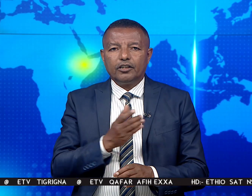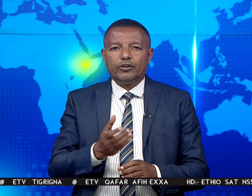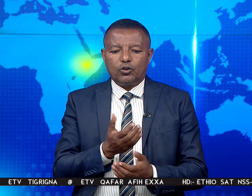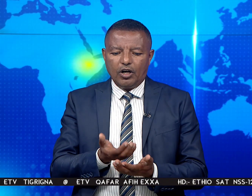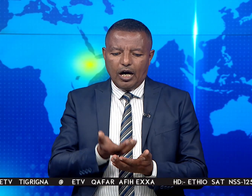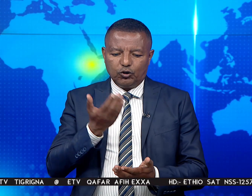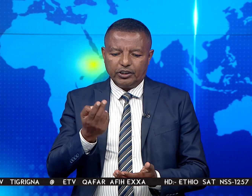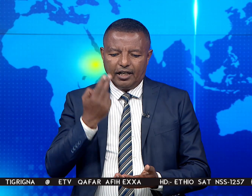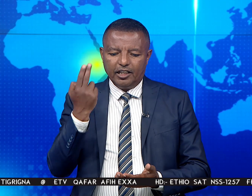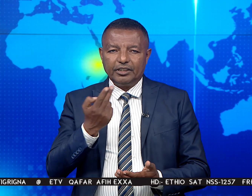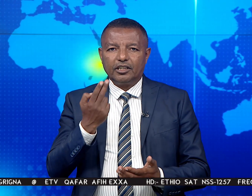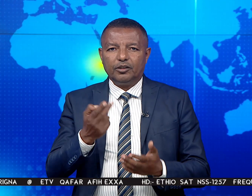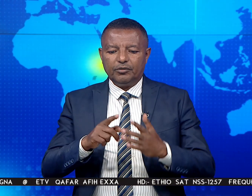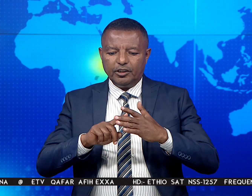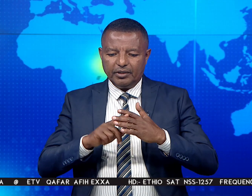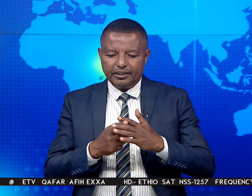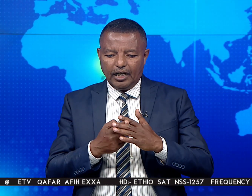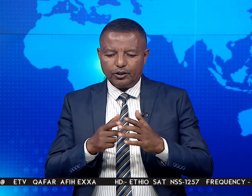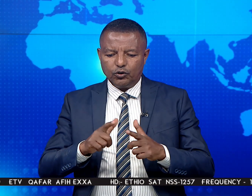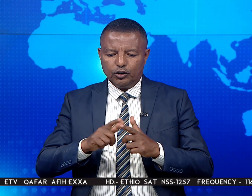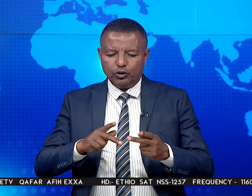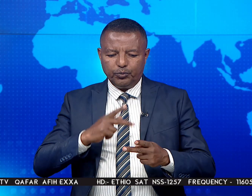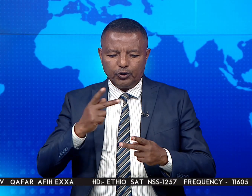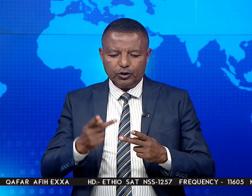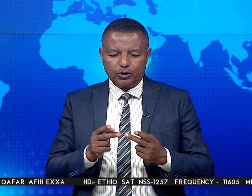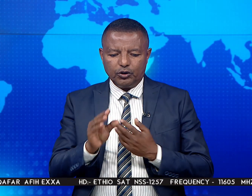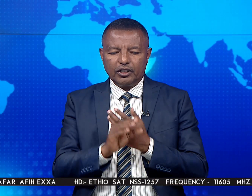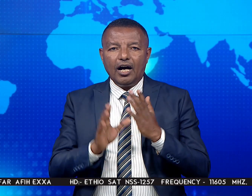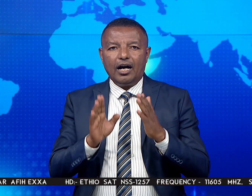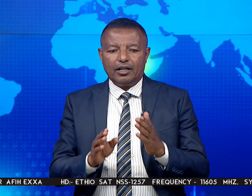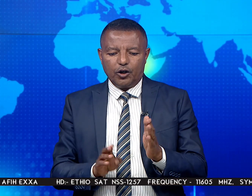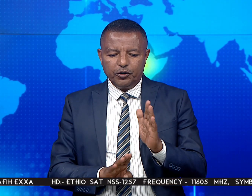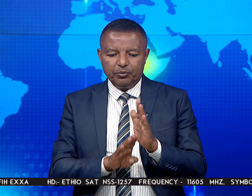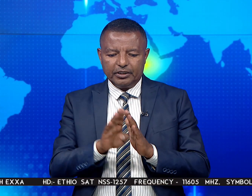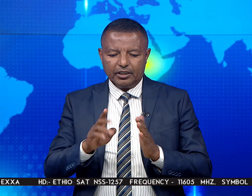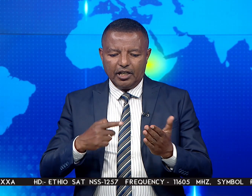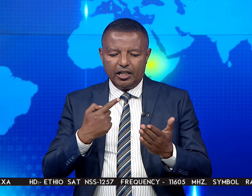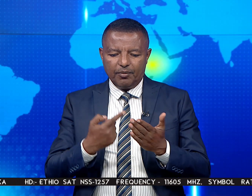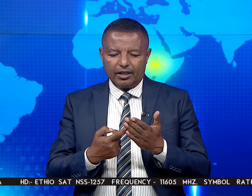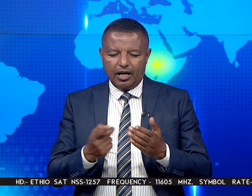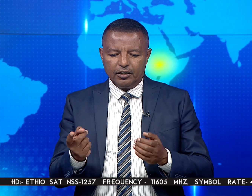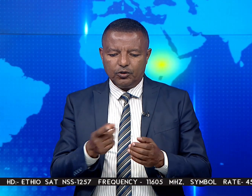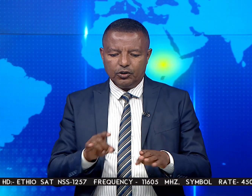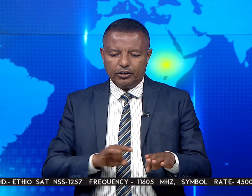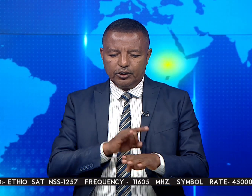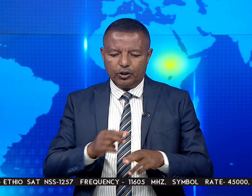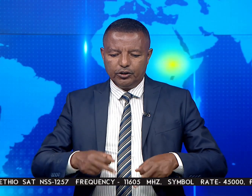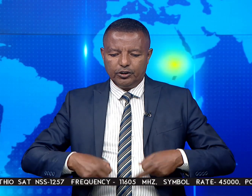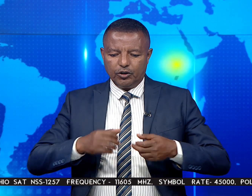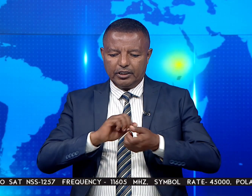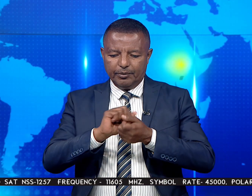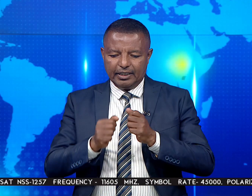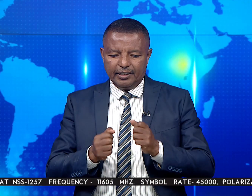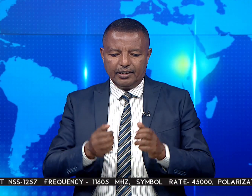ኢትዮጵያ የተፈጥሮ ሀብቶቿን ለመጠቀም የጀመረቻቸውን ግዙፍ ፕሮጀክቶች ሀገራዊ ብልጽግናን ለማረጋጋት ሆነ